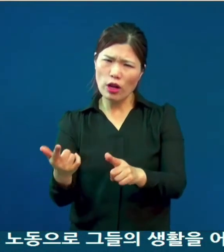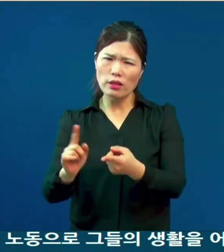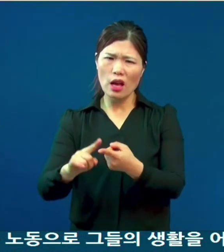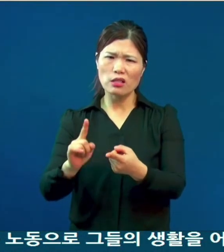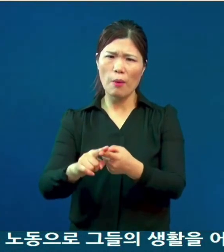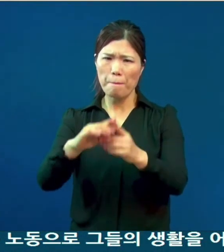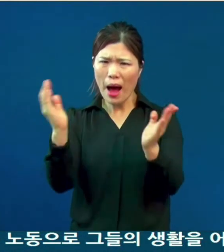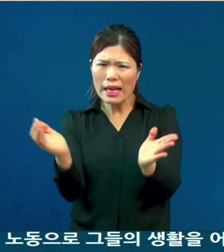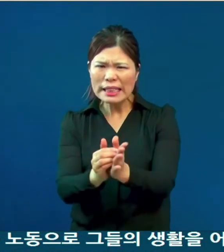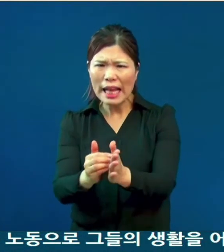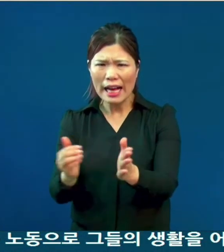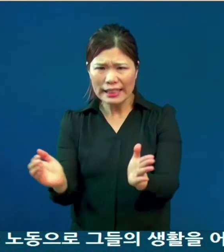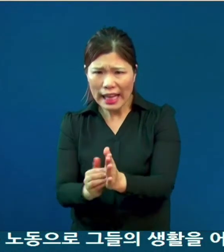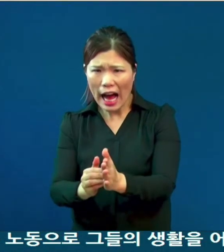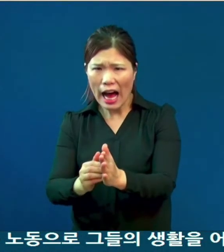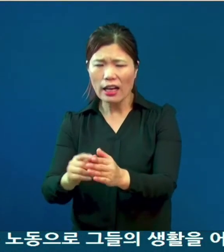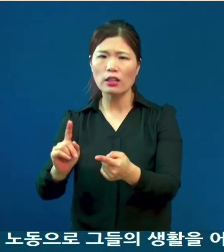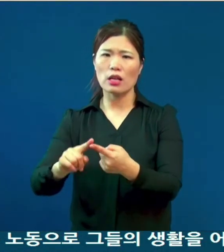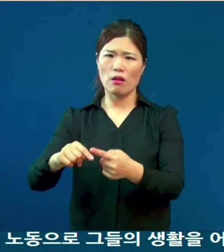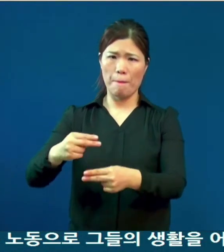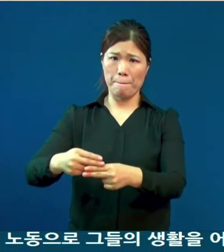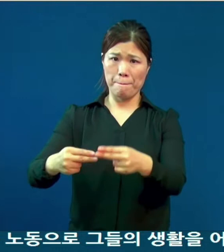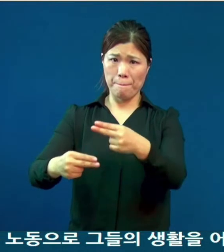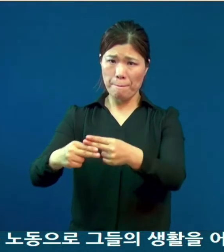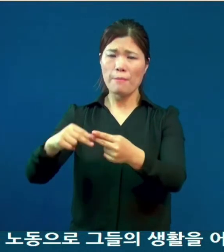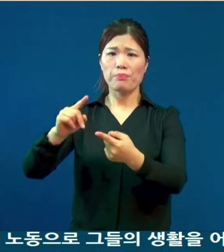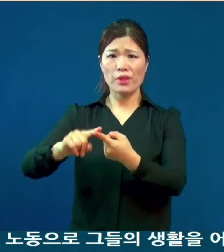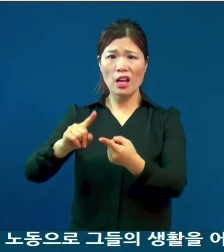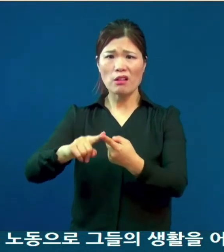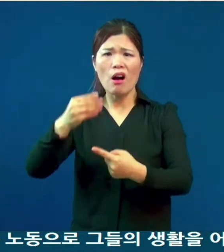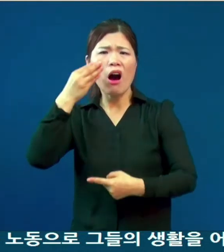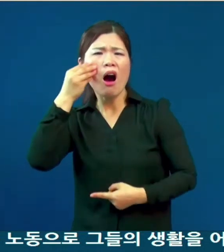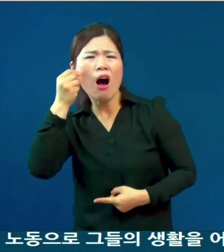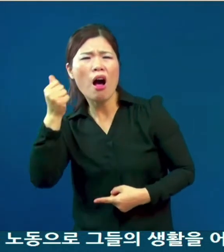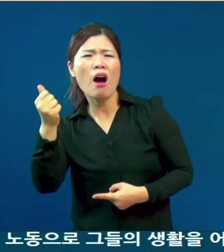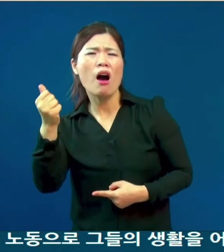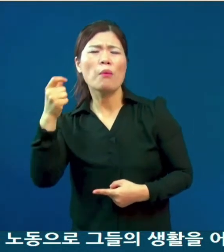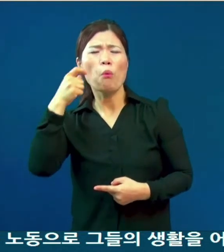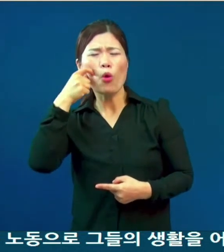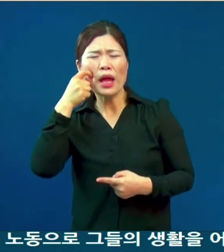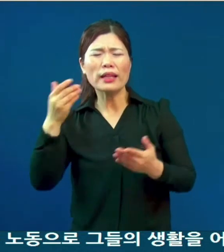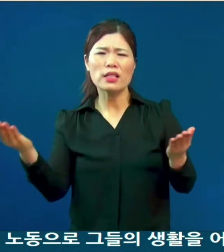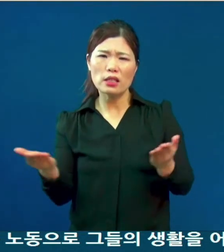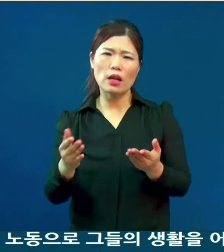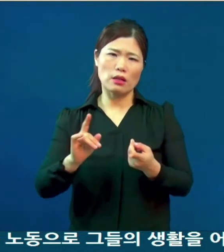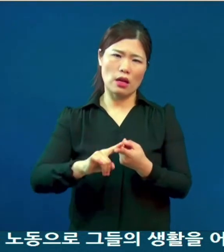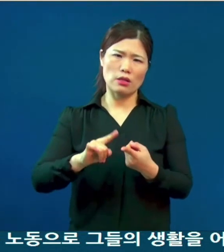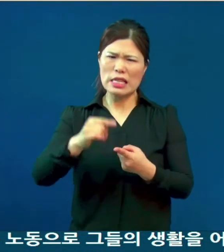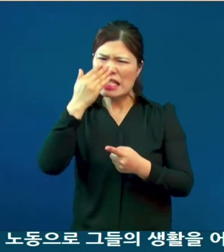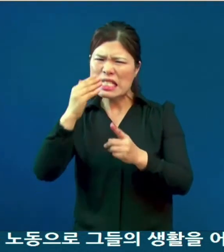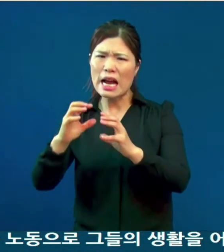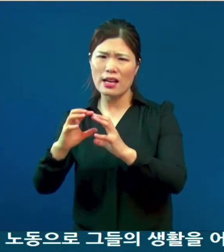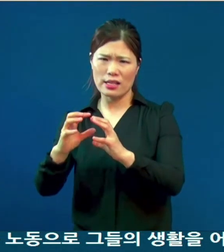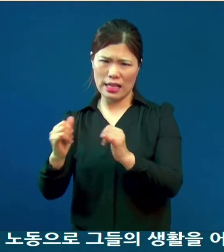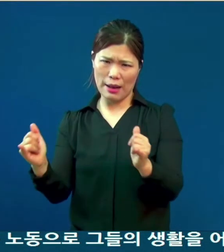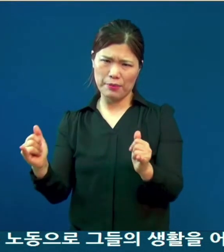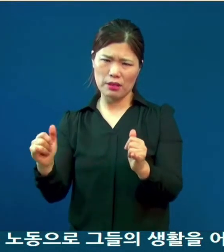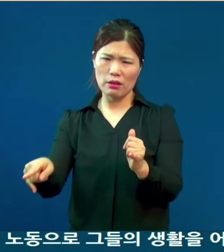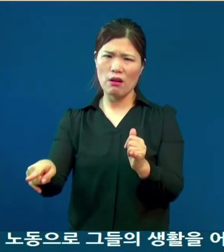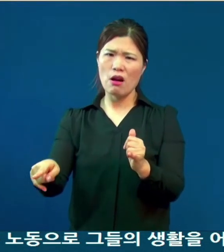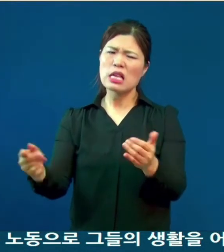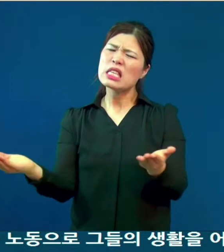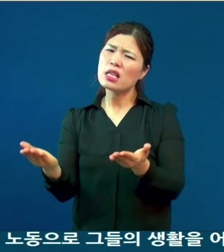않았는가를 금방 알 수 있는 거죠. 그 익숙하지도 않는 일을 할당된 만큼 해야 하니까 그